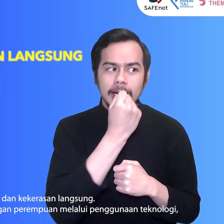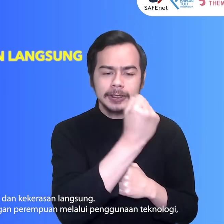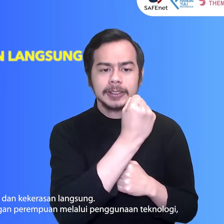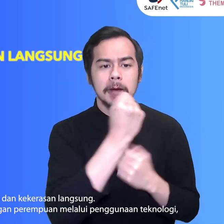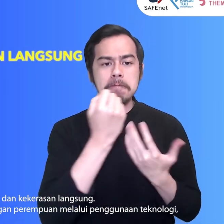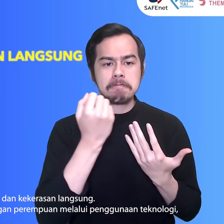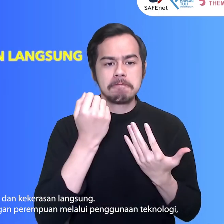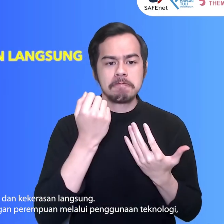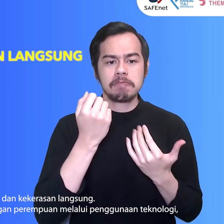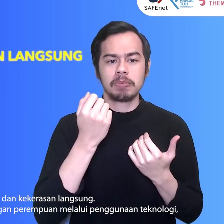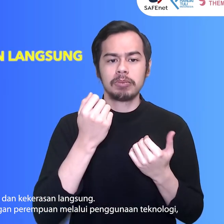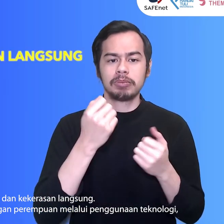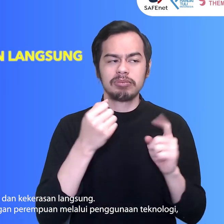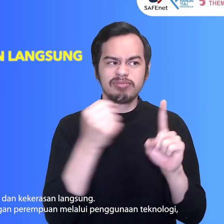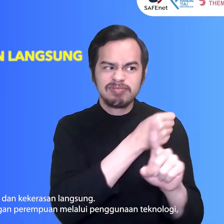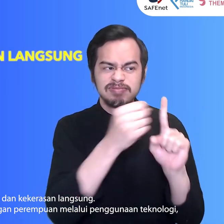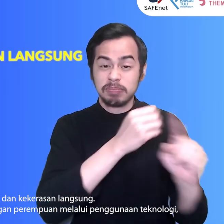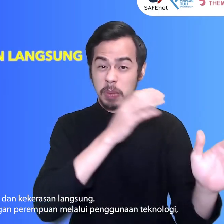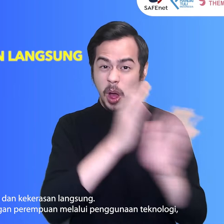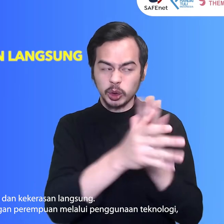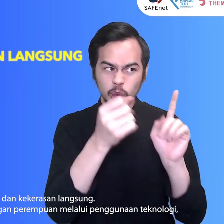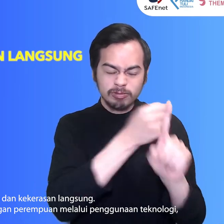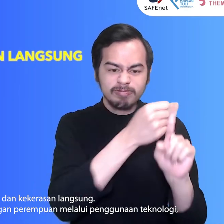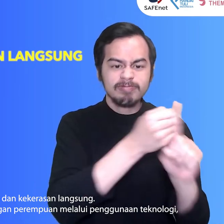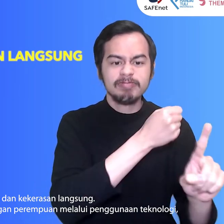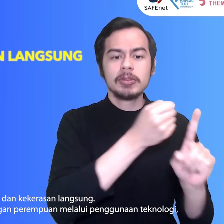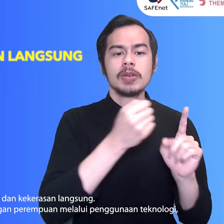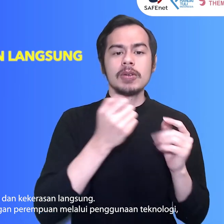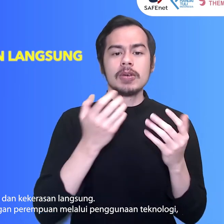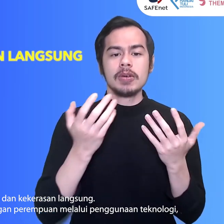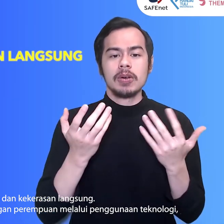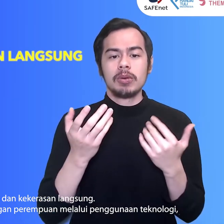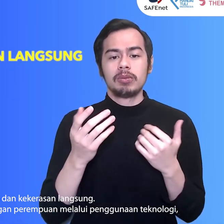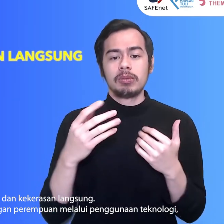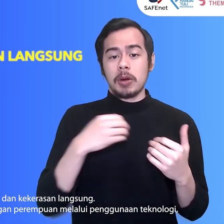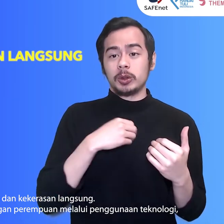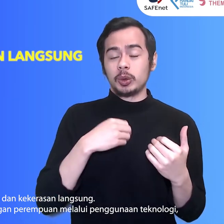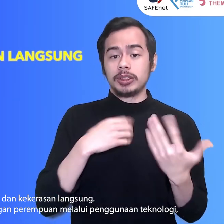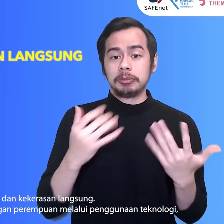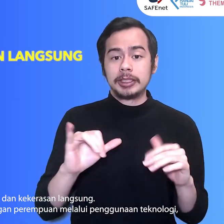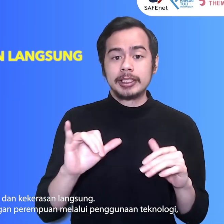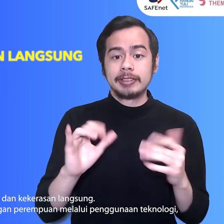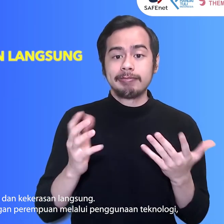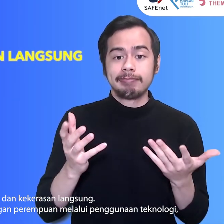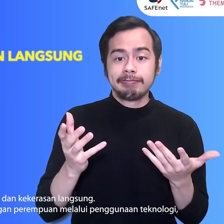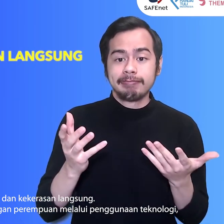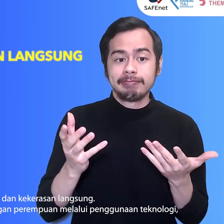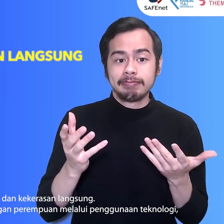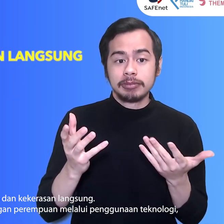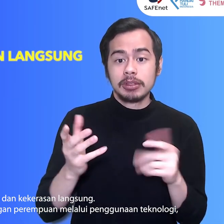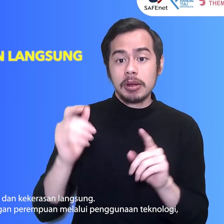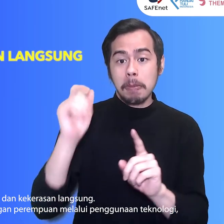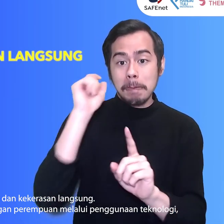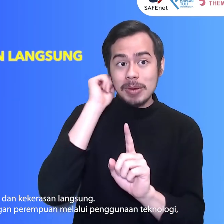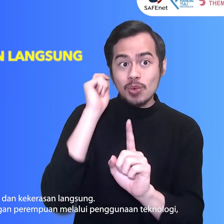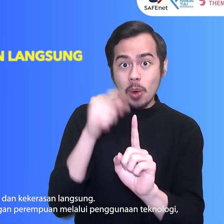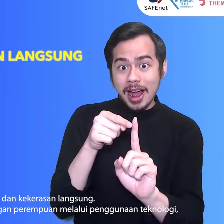Hai ancaman dan kekerasan langsung yang dimaksud adalah perdagangan perempuan Melalui penggunaan teknologi